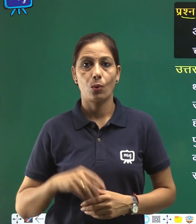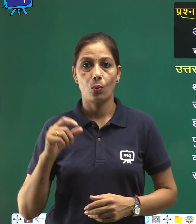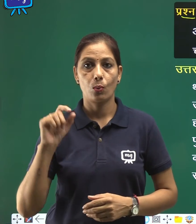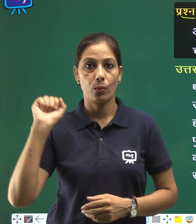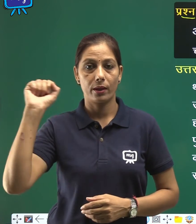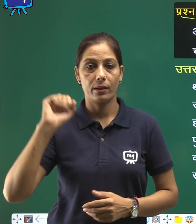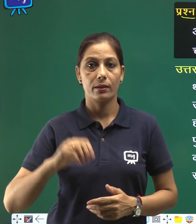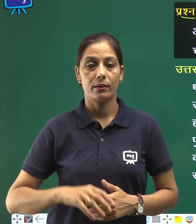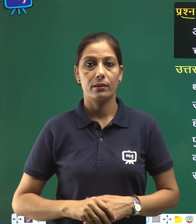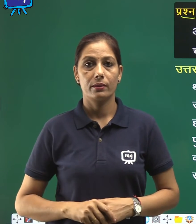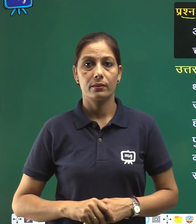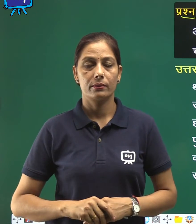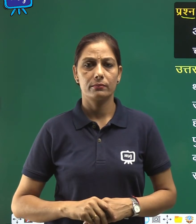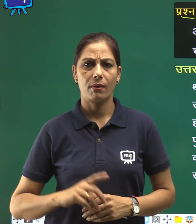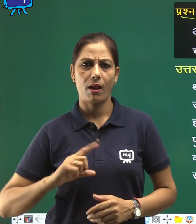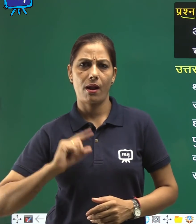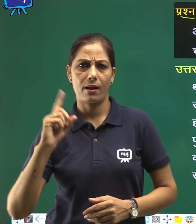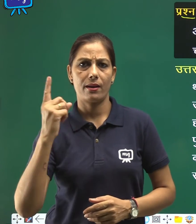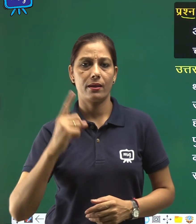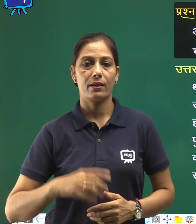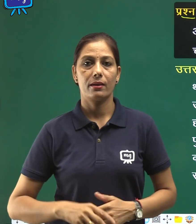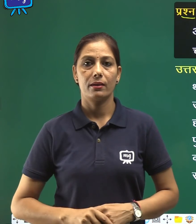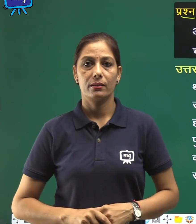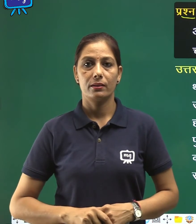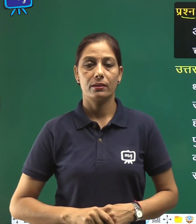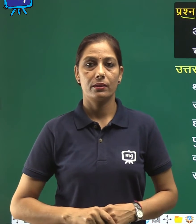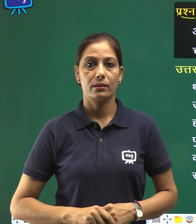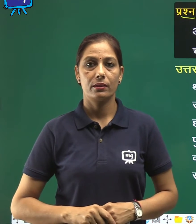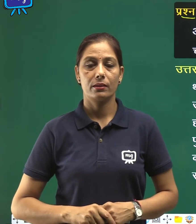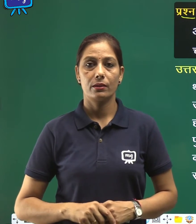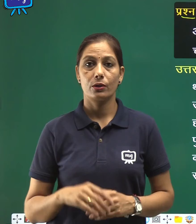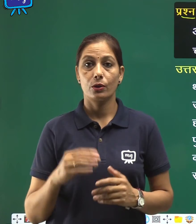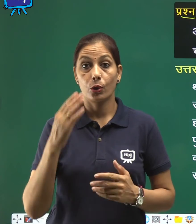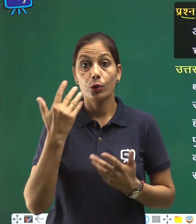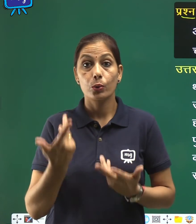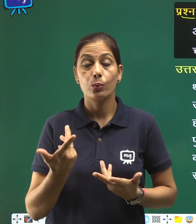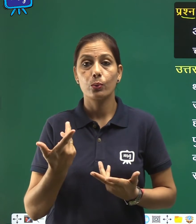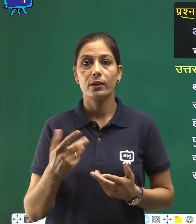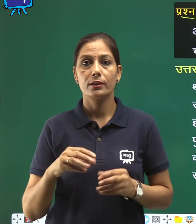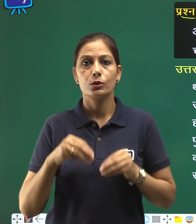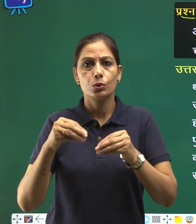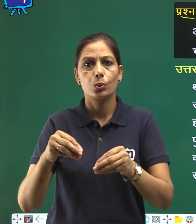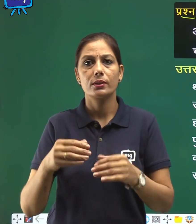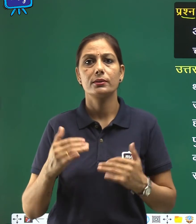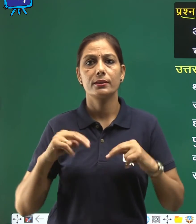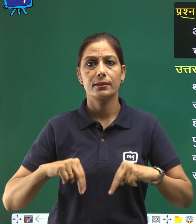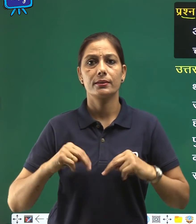उन्हें अकेले क्यों नहीं छोड़ना चाहती थी?